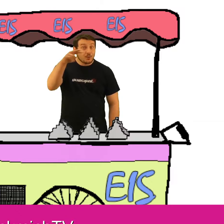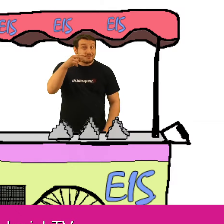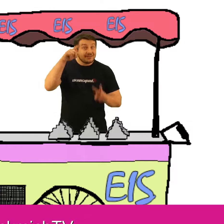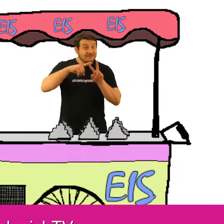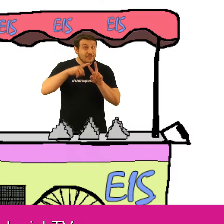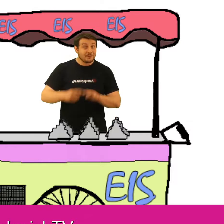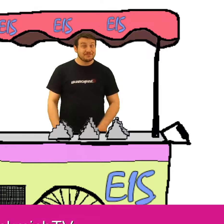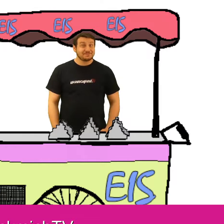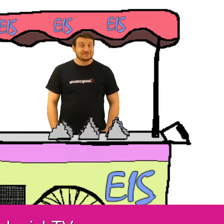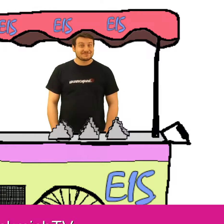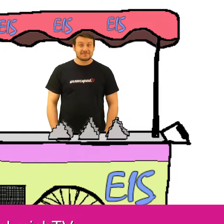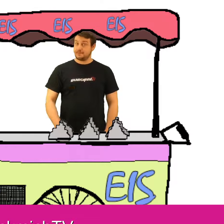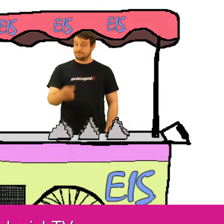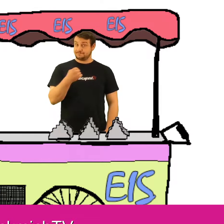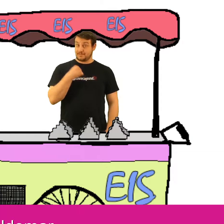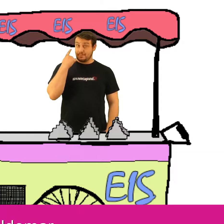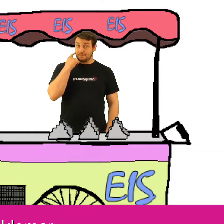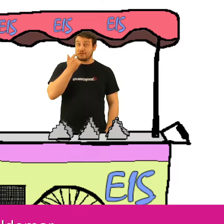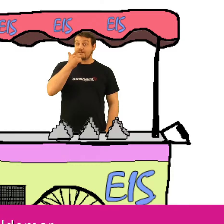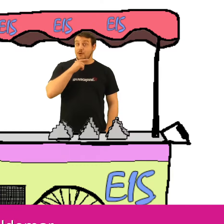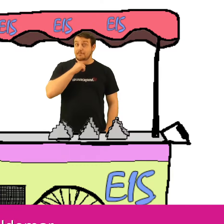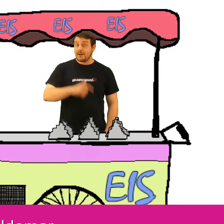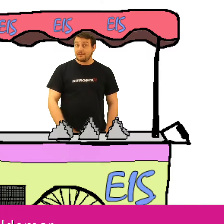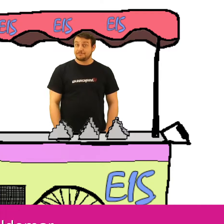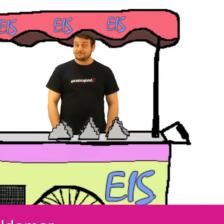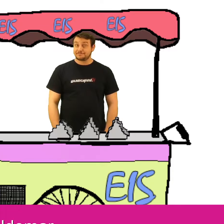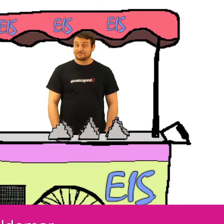Hallo bei Guckmich TV. Ich bin Woldemar.